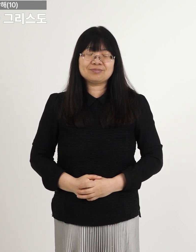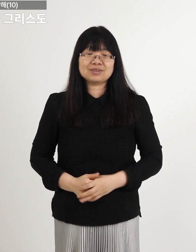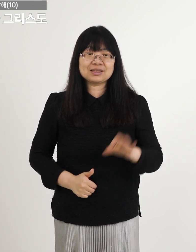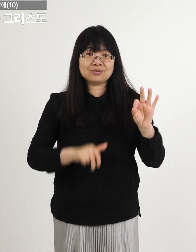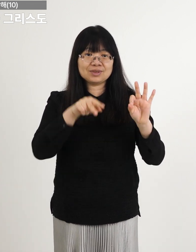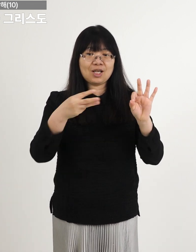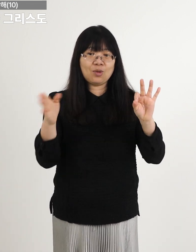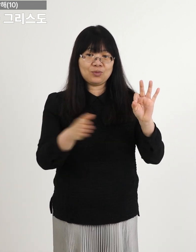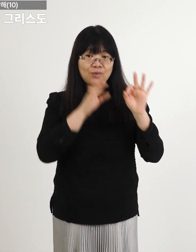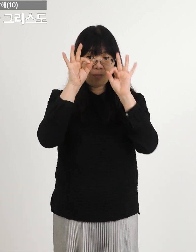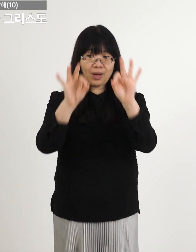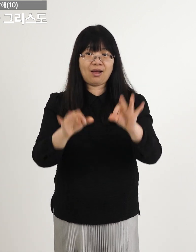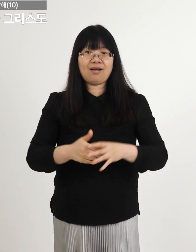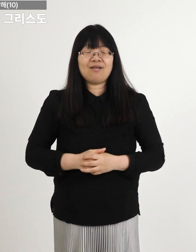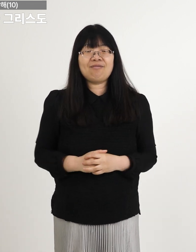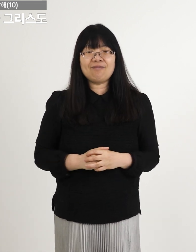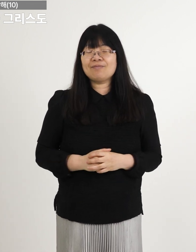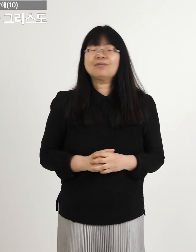10절부터 한번 볼까요?